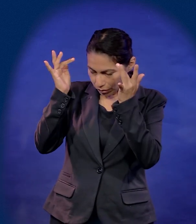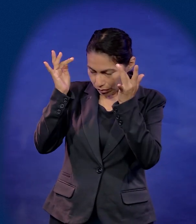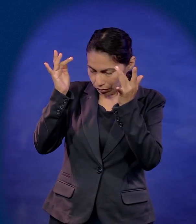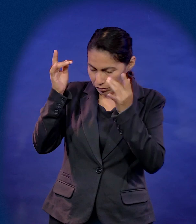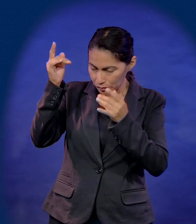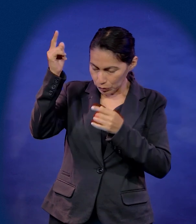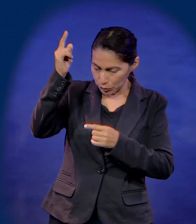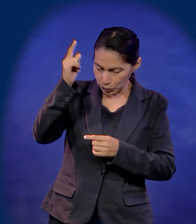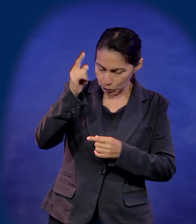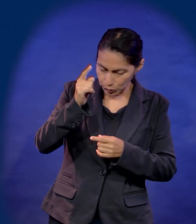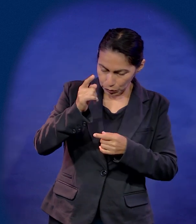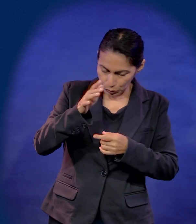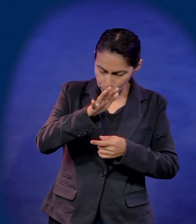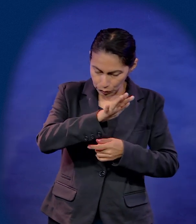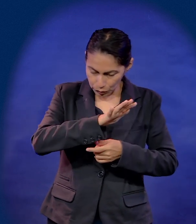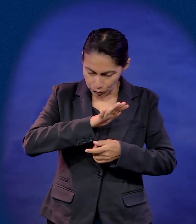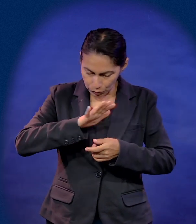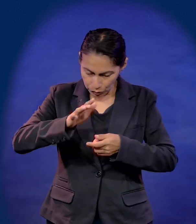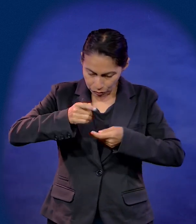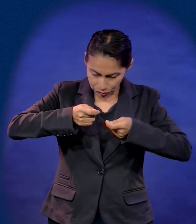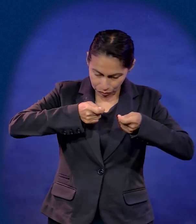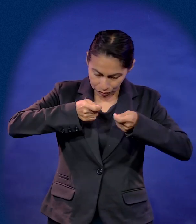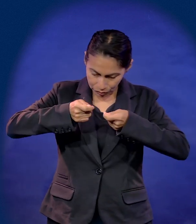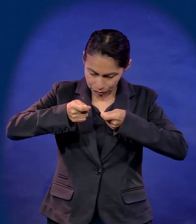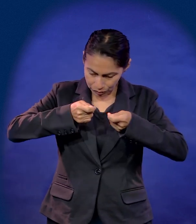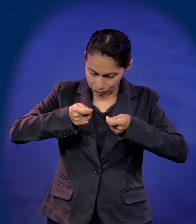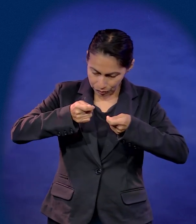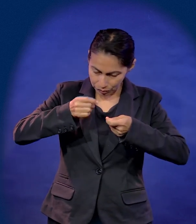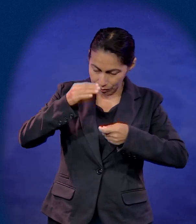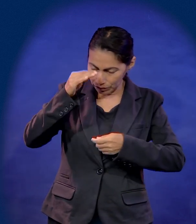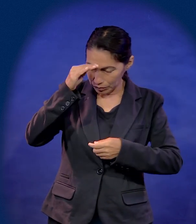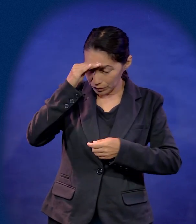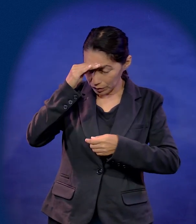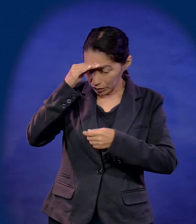que el Espíritu Santo pueda controlar este lugar,